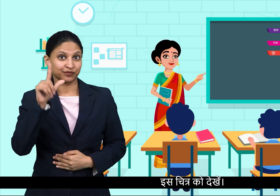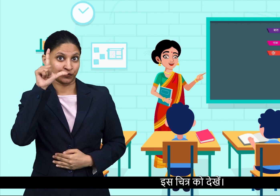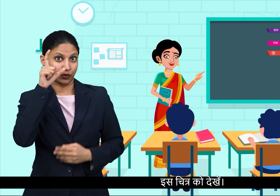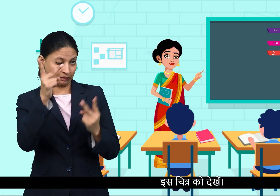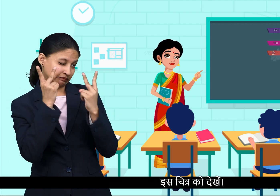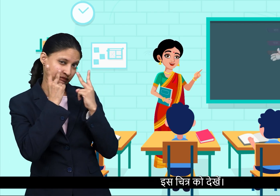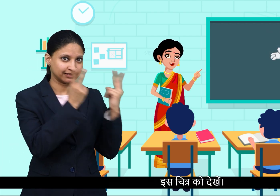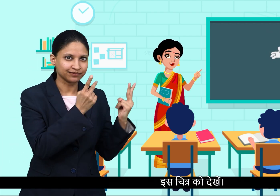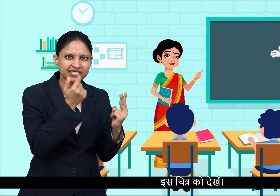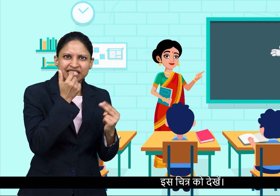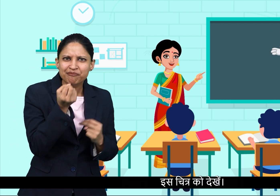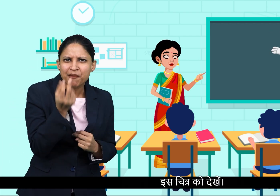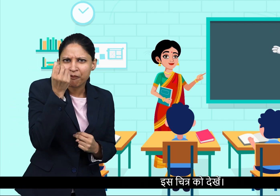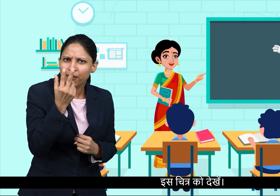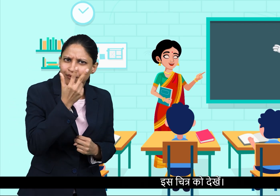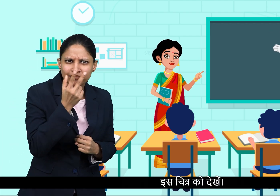इस चित्र को देखें।